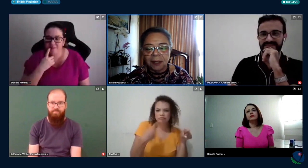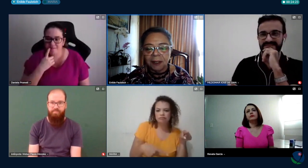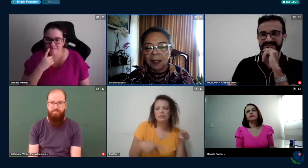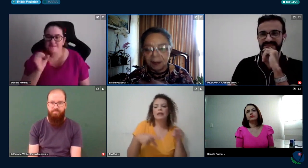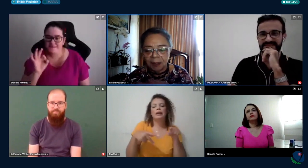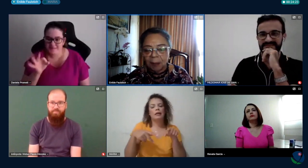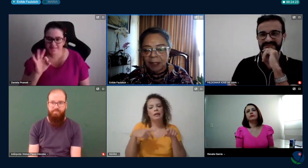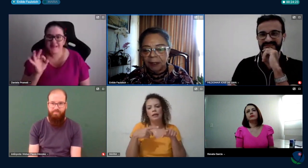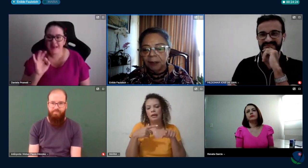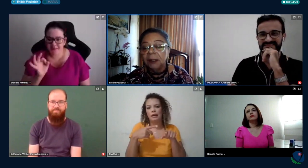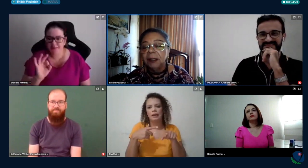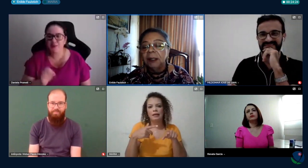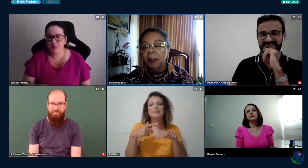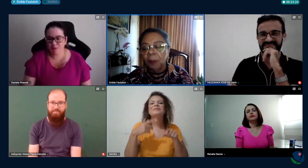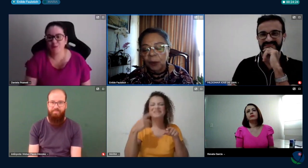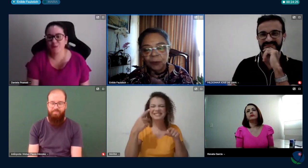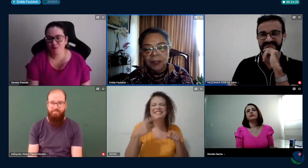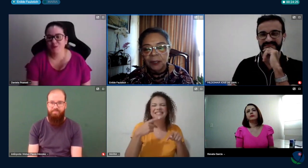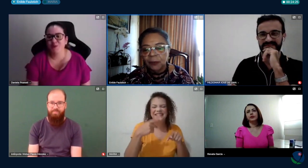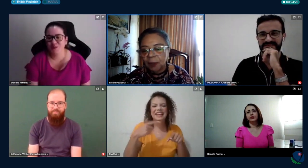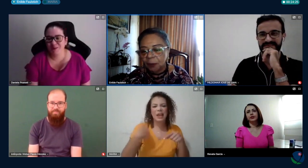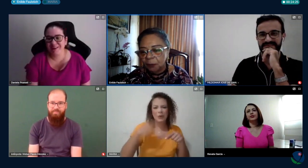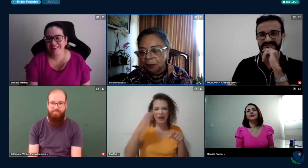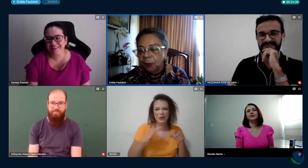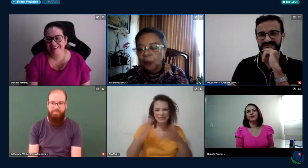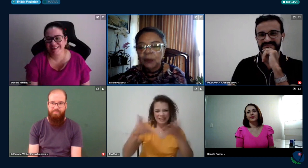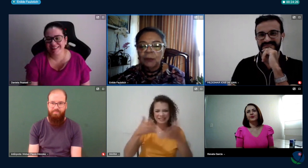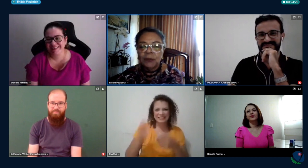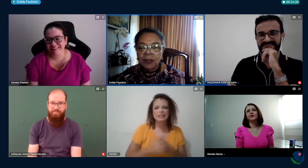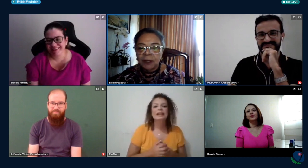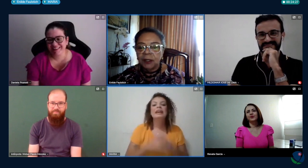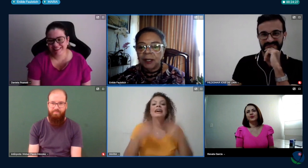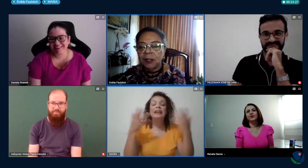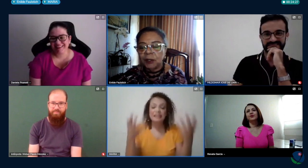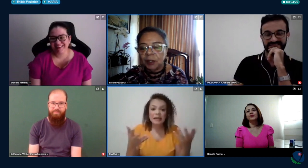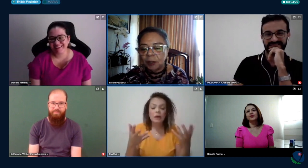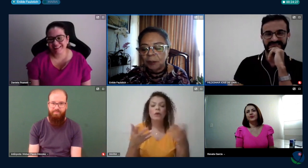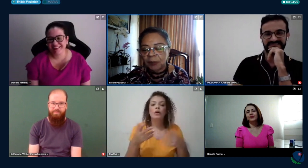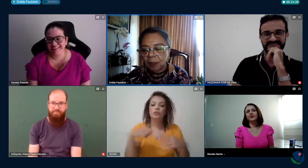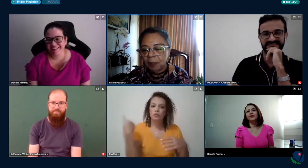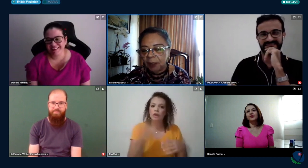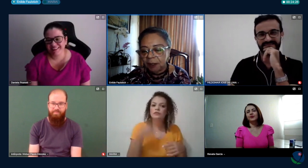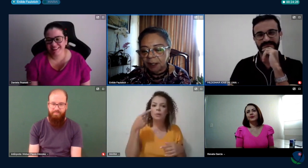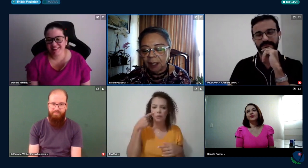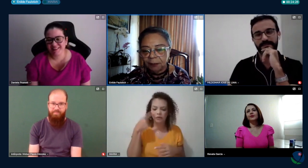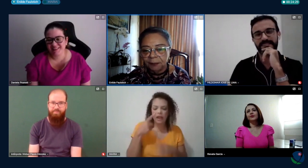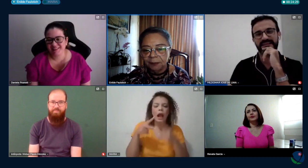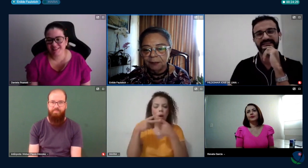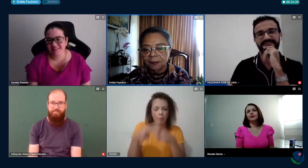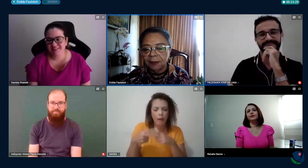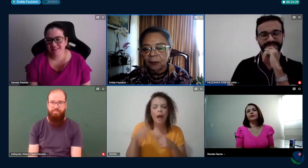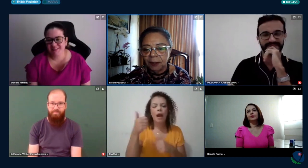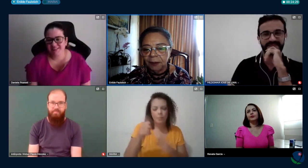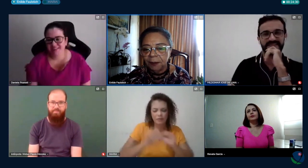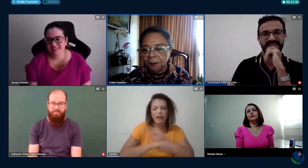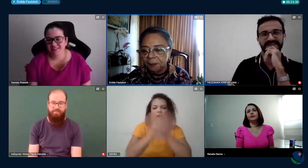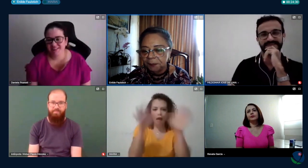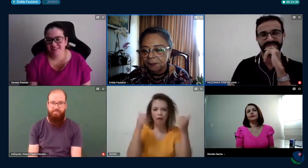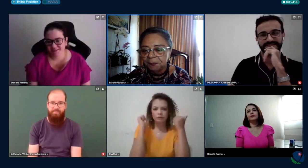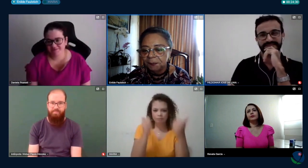está sinalizando? Ah, sim, a Maria. E depois vocês vão... Nós vamos ver isso aí direitinho para ficar bem claro, ok?